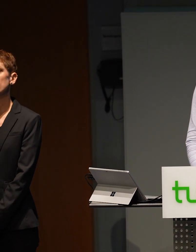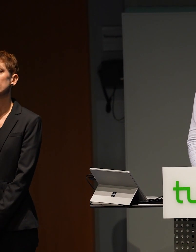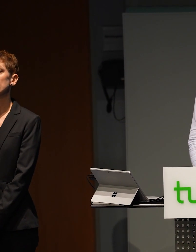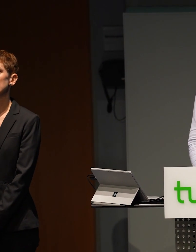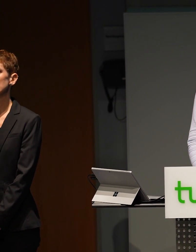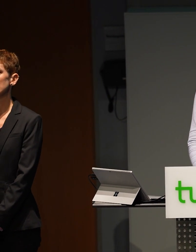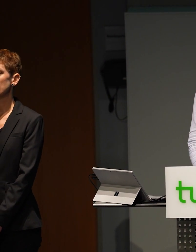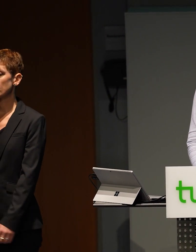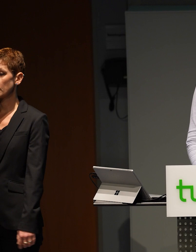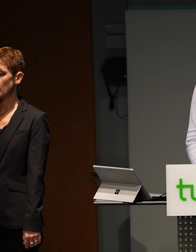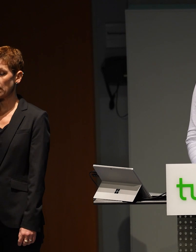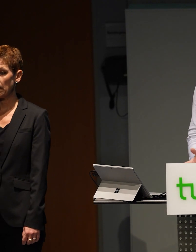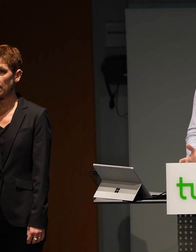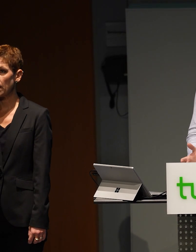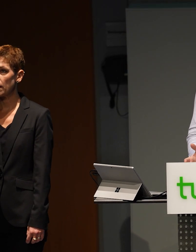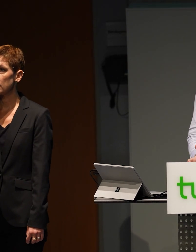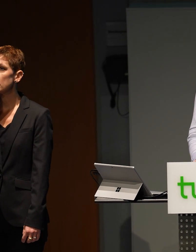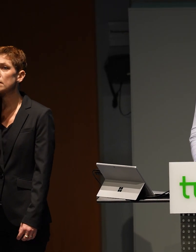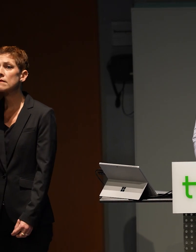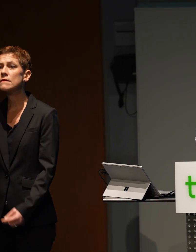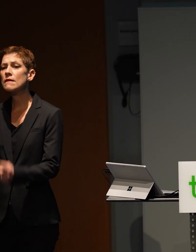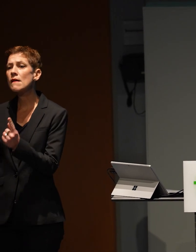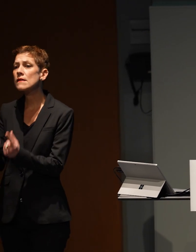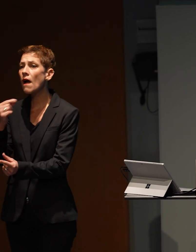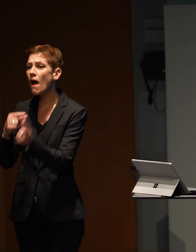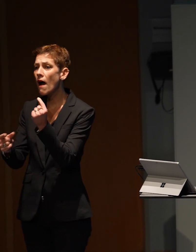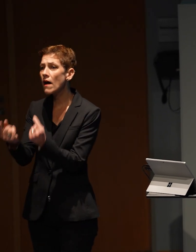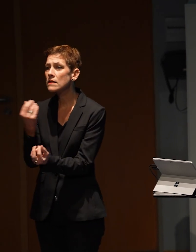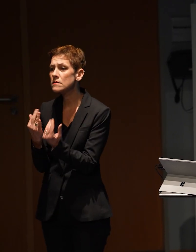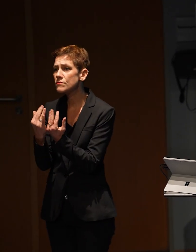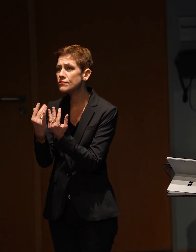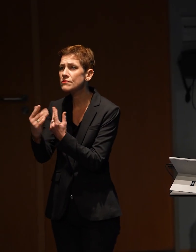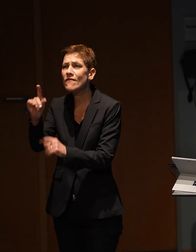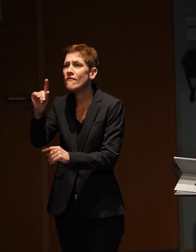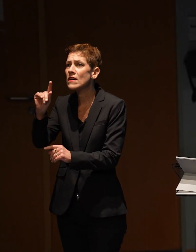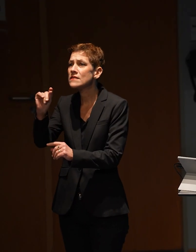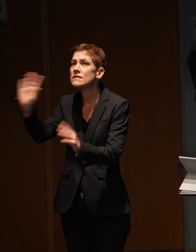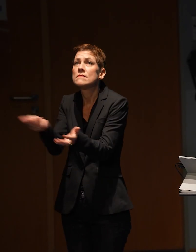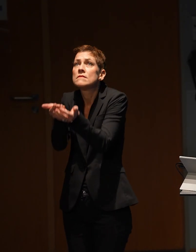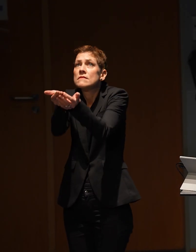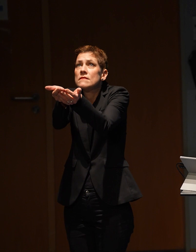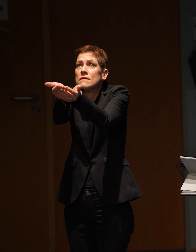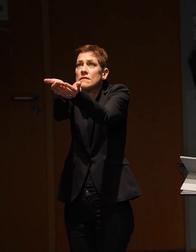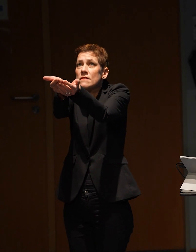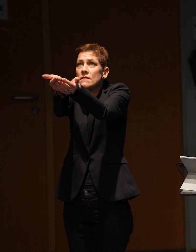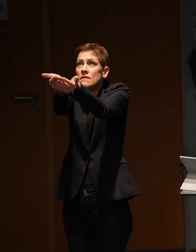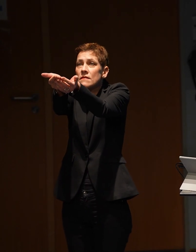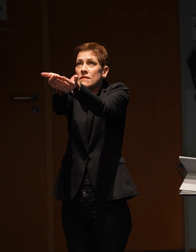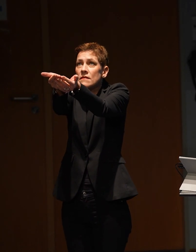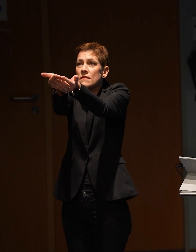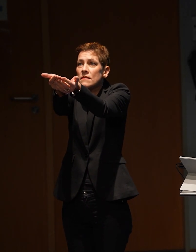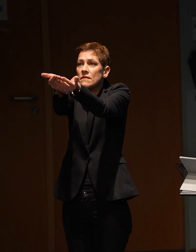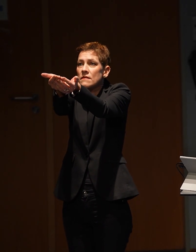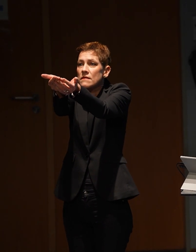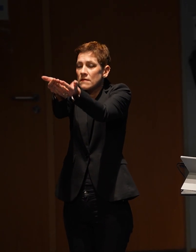Ein Kind sagte, was ist das Gras? Und brachte es zu mir mit vollen Händen.